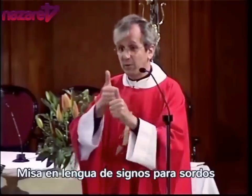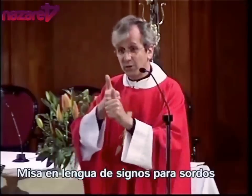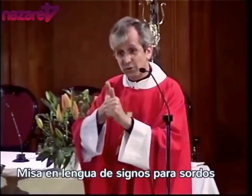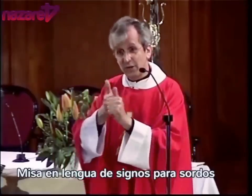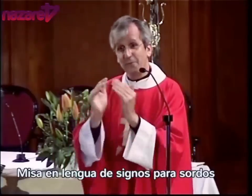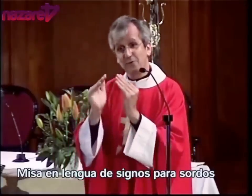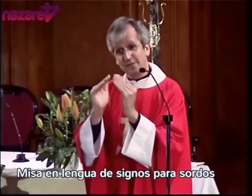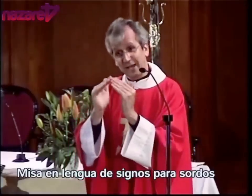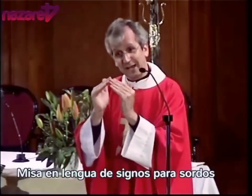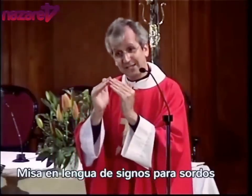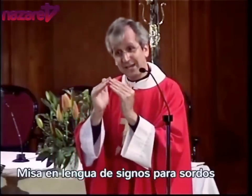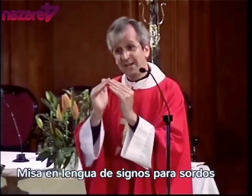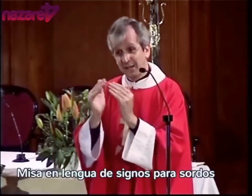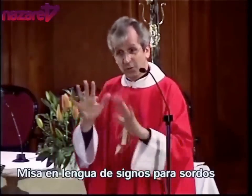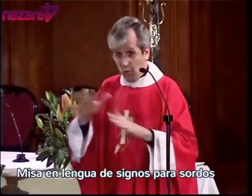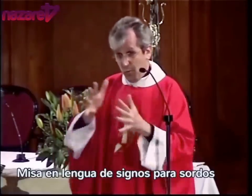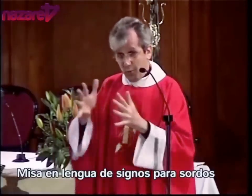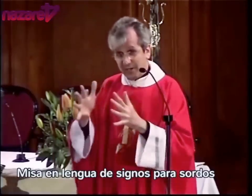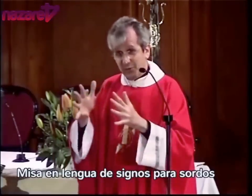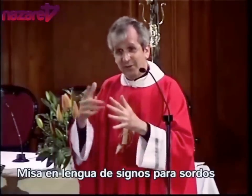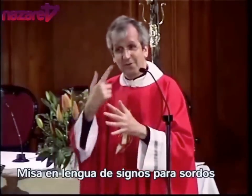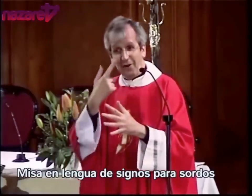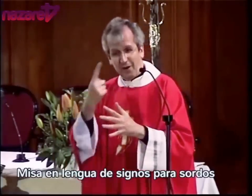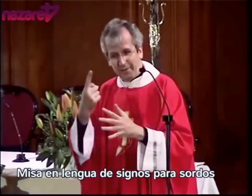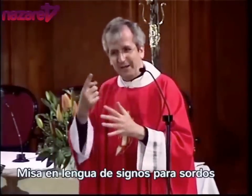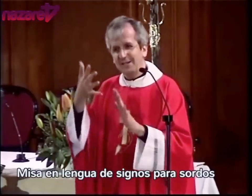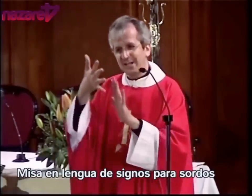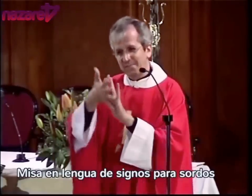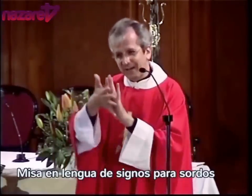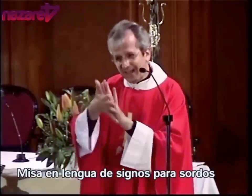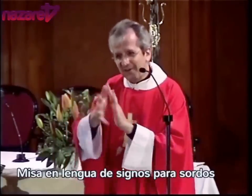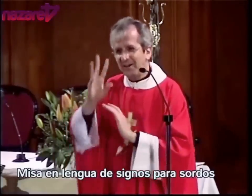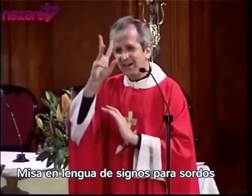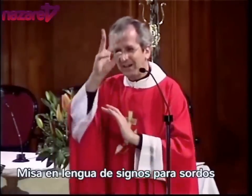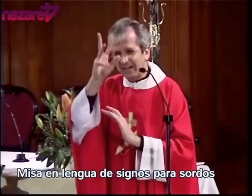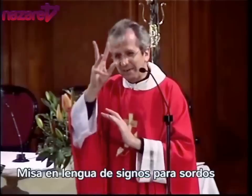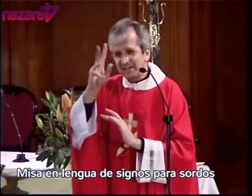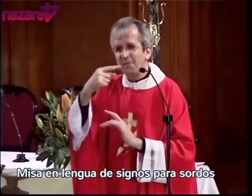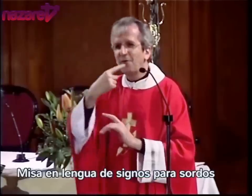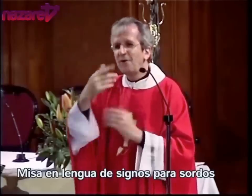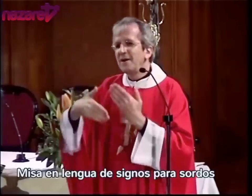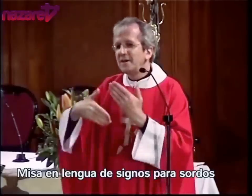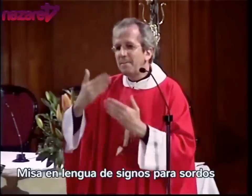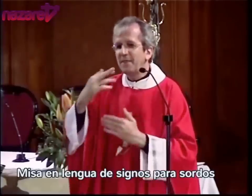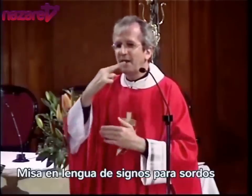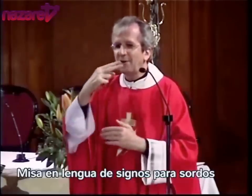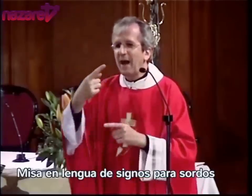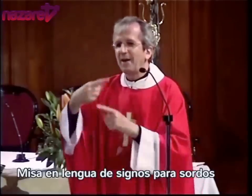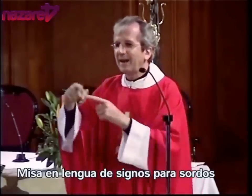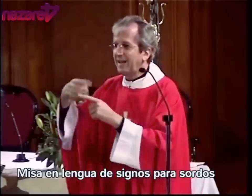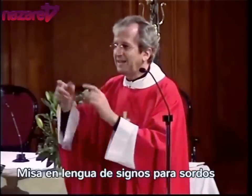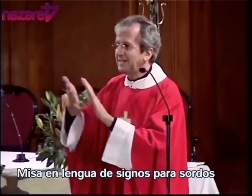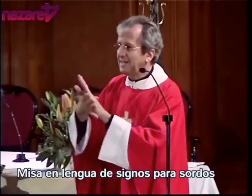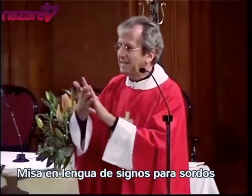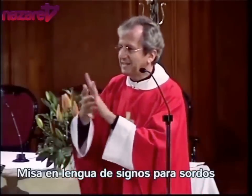Estaban reunidos los apóstoles en casa, hubo un estruendo, ahora veréis la explicación, las llamas de fuego, y empezaron a